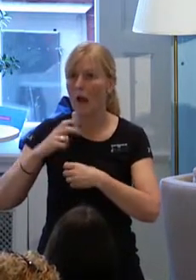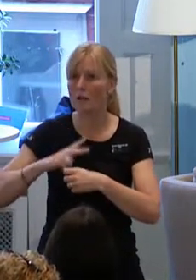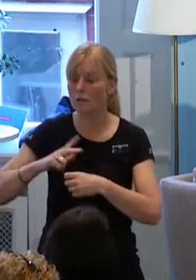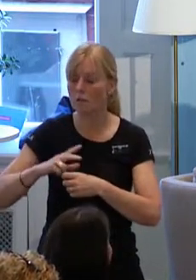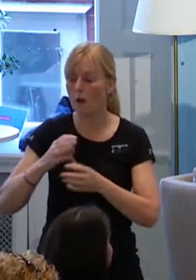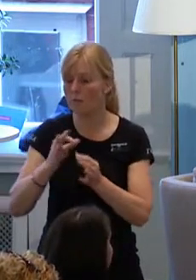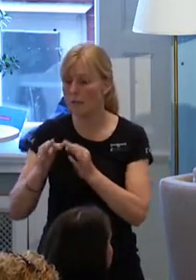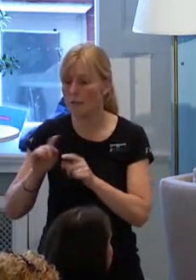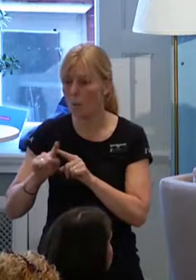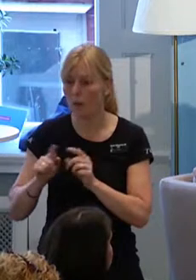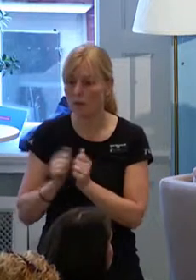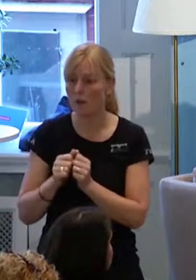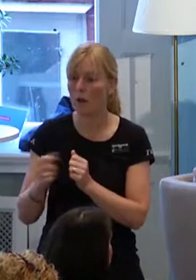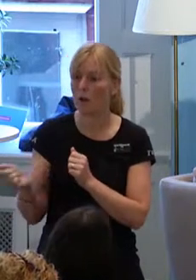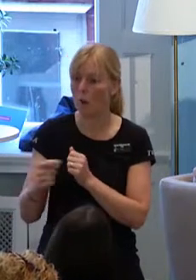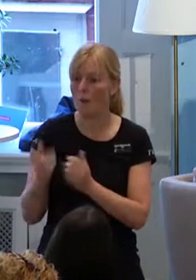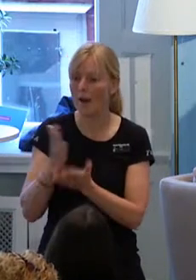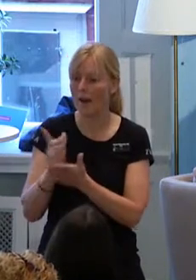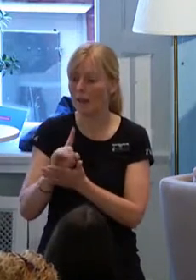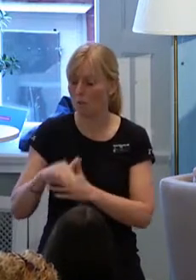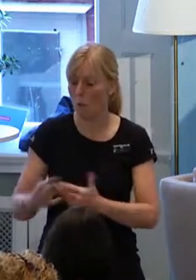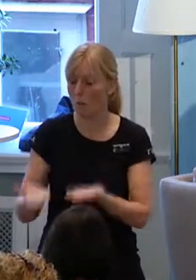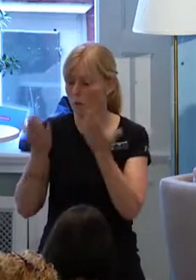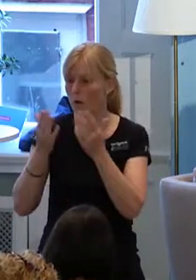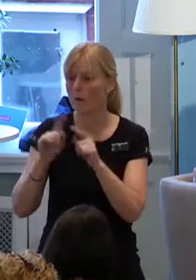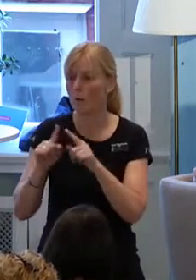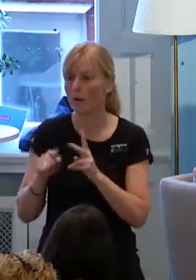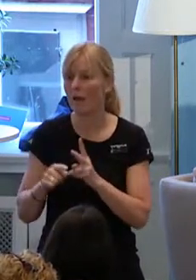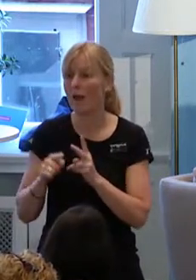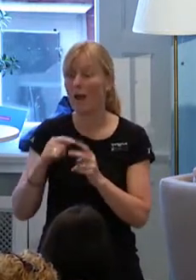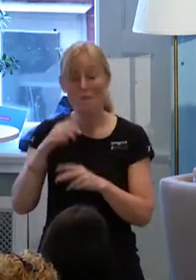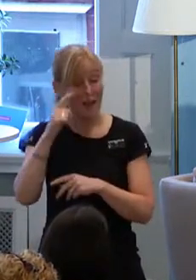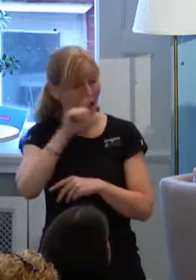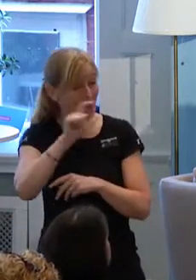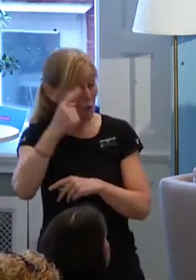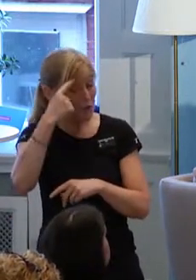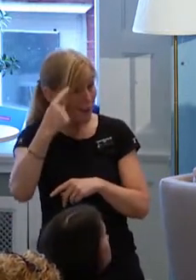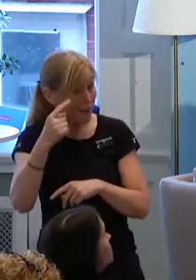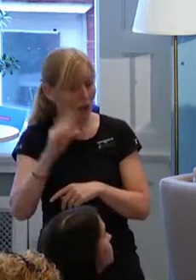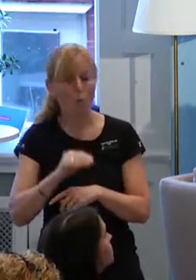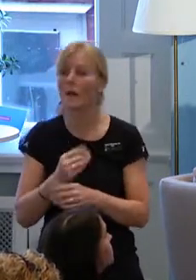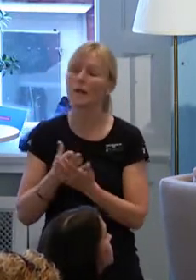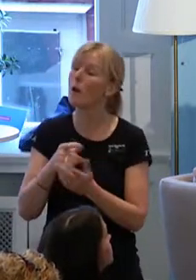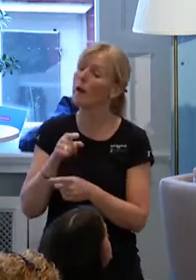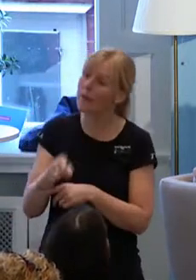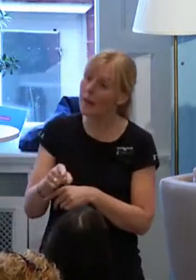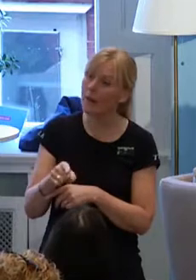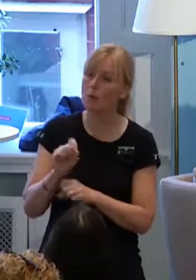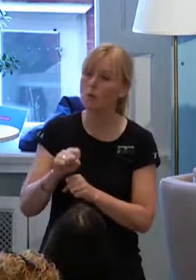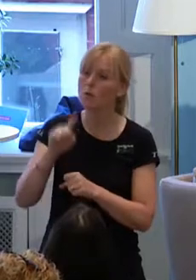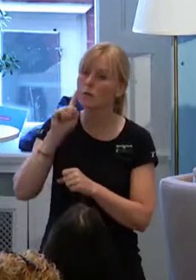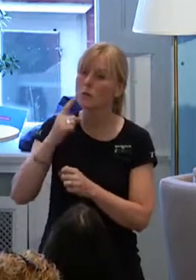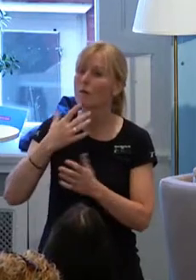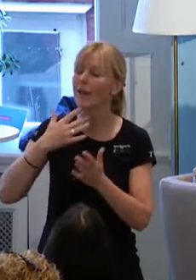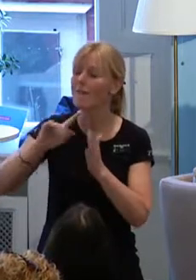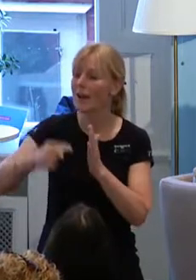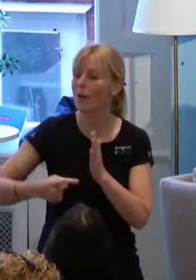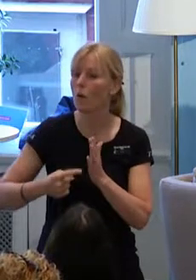fixa grejer och här, komma i tid på morgonen. Lite mer entreprenöriellt? Ja, inte bara det, utan att förstå vilka villkor som